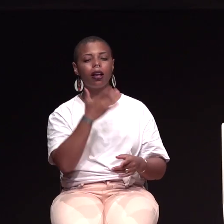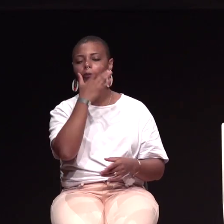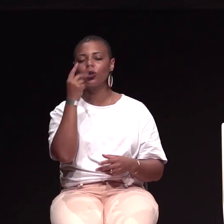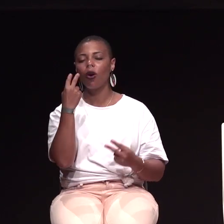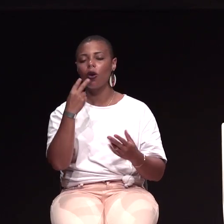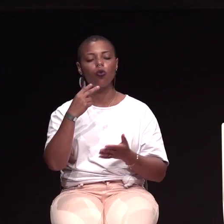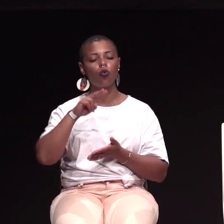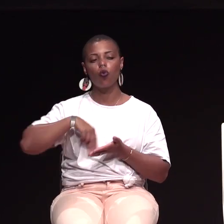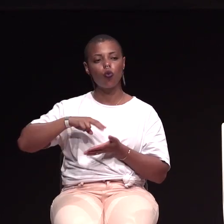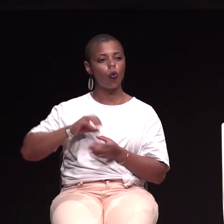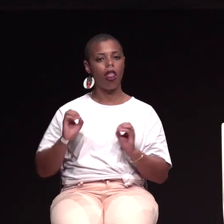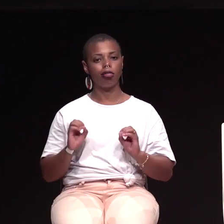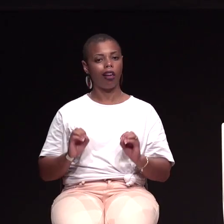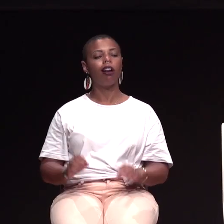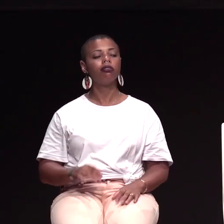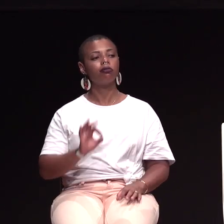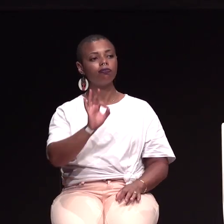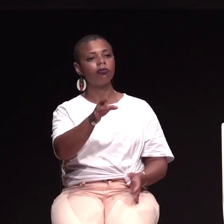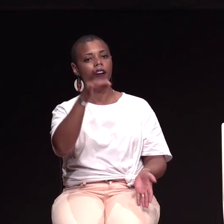leem, essa é a verdade.